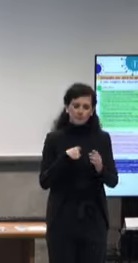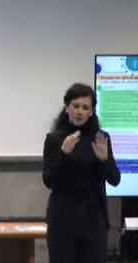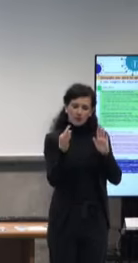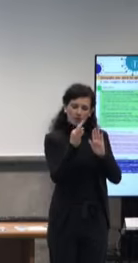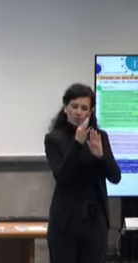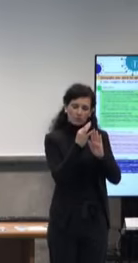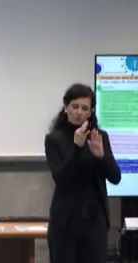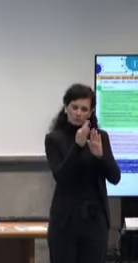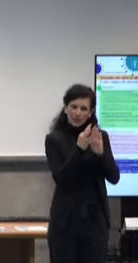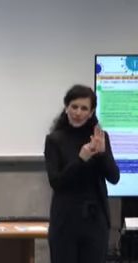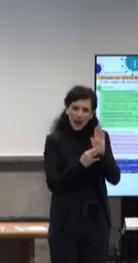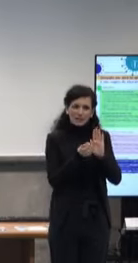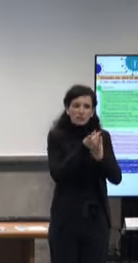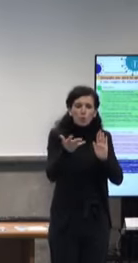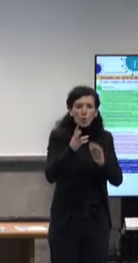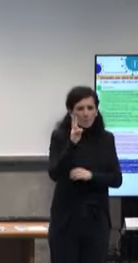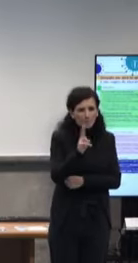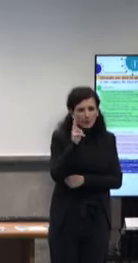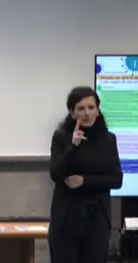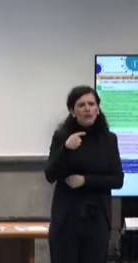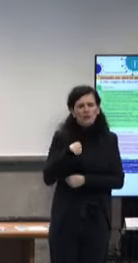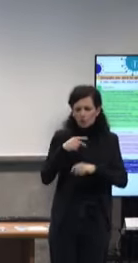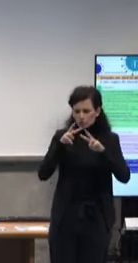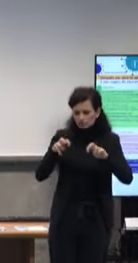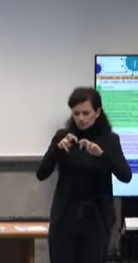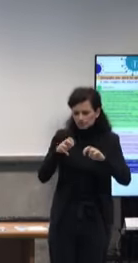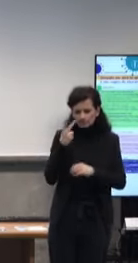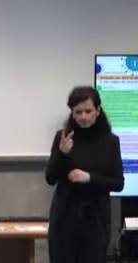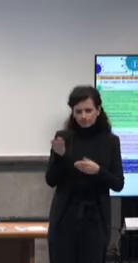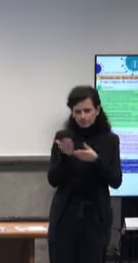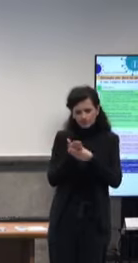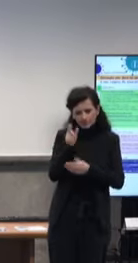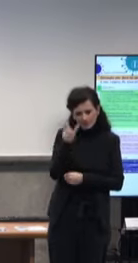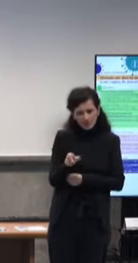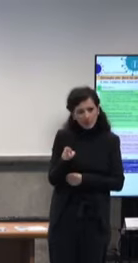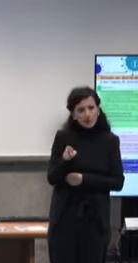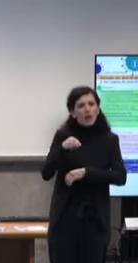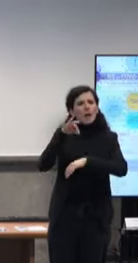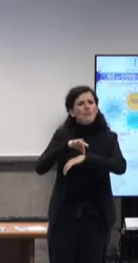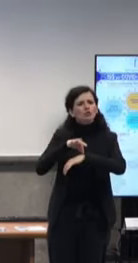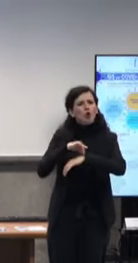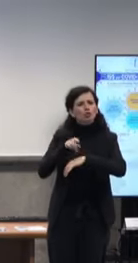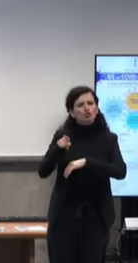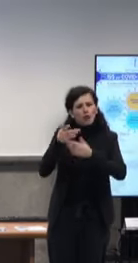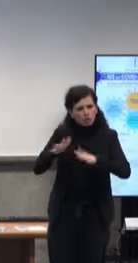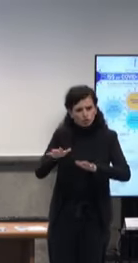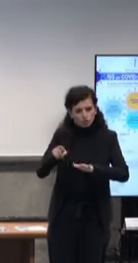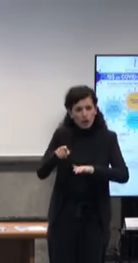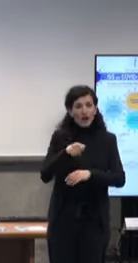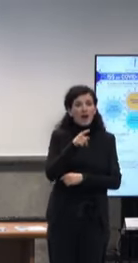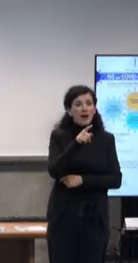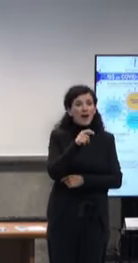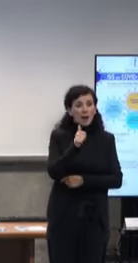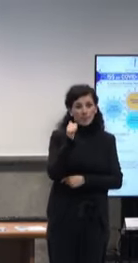ovviamente pensiamo le patologie da cui le persone sono affette ma quando voi avete visto nella tabella avete visto